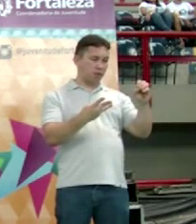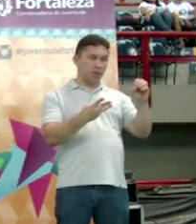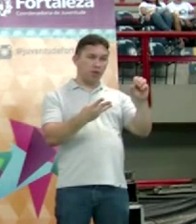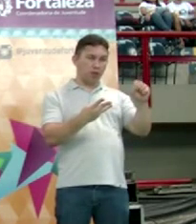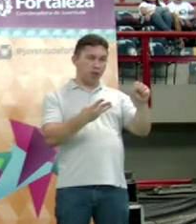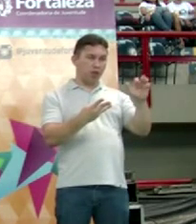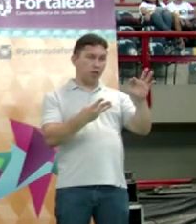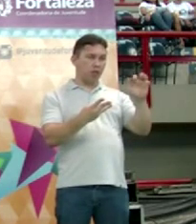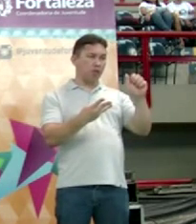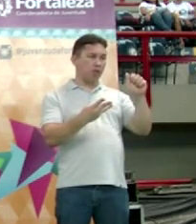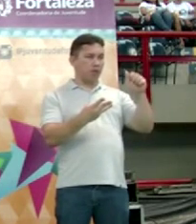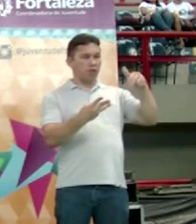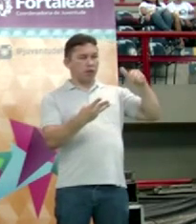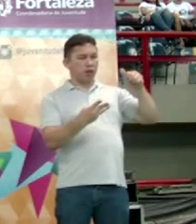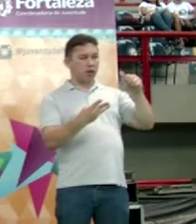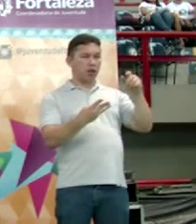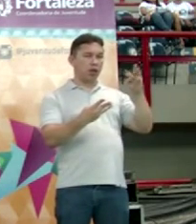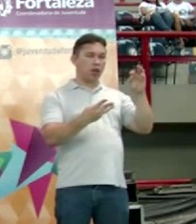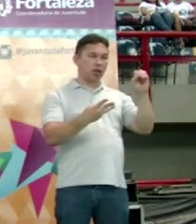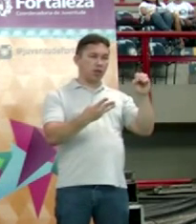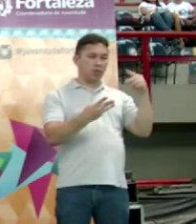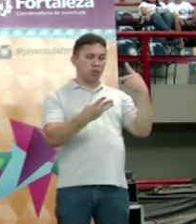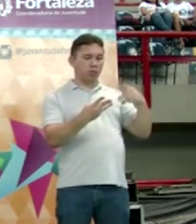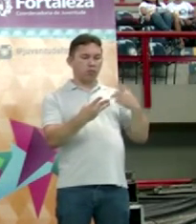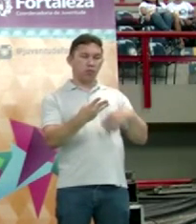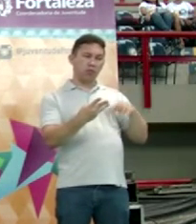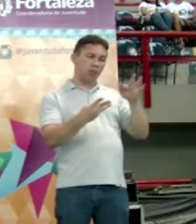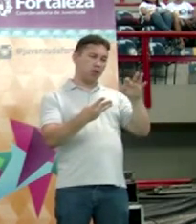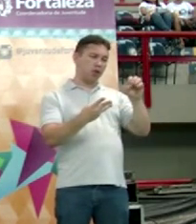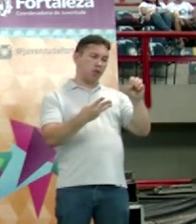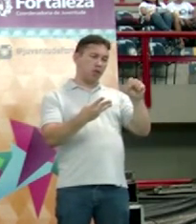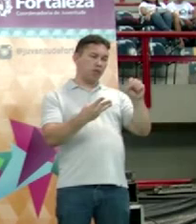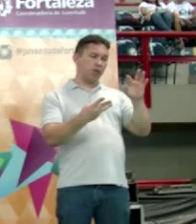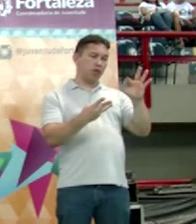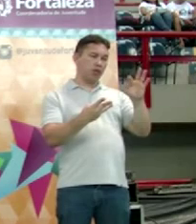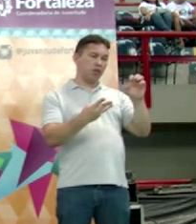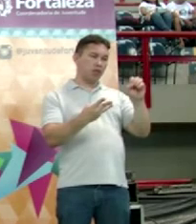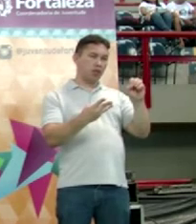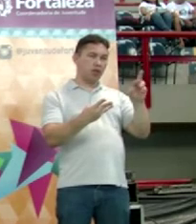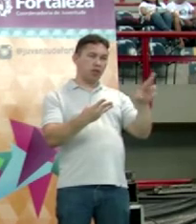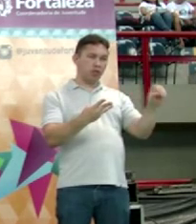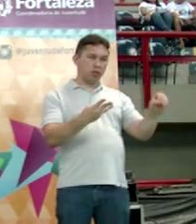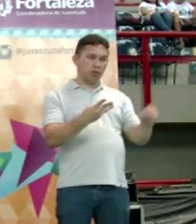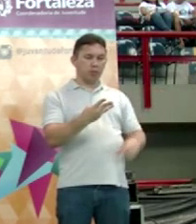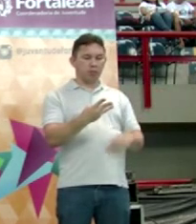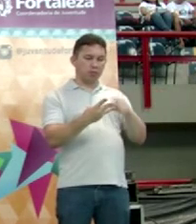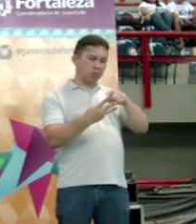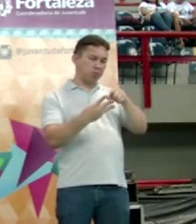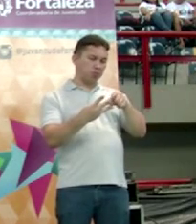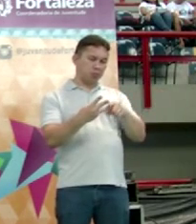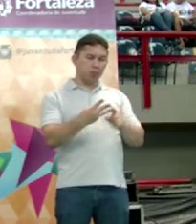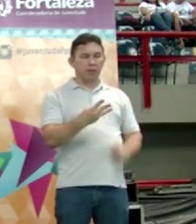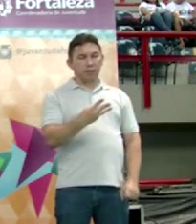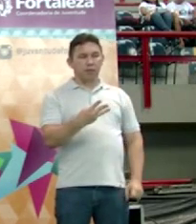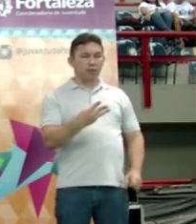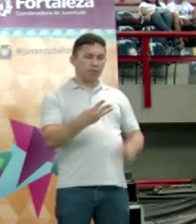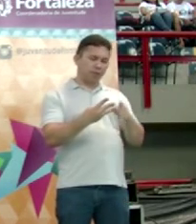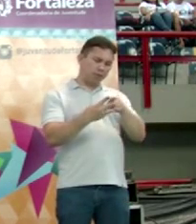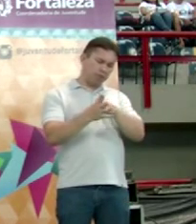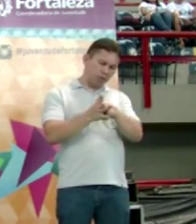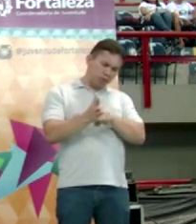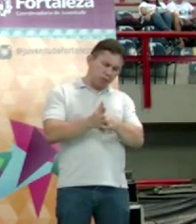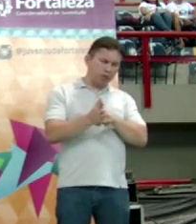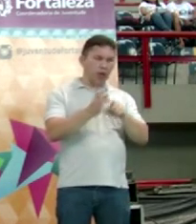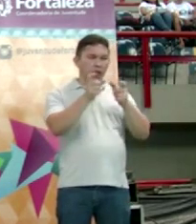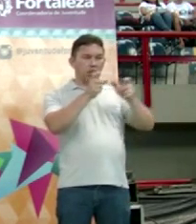ter visto, dá para imaginar que tem o que nesse grupo funcional? Fósforo, né? Pelo nome, tá? Pronto, grife até aí. Agora analisemos